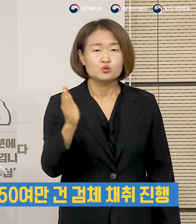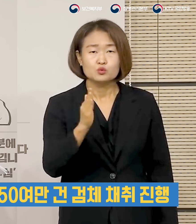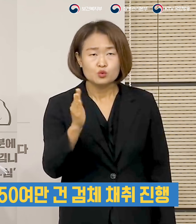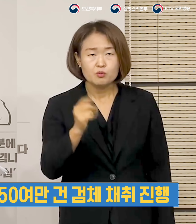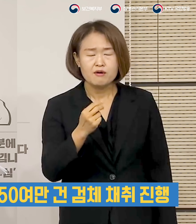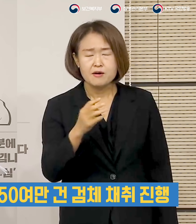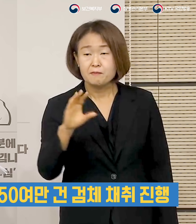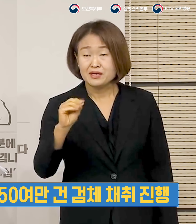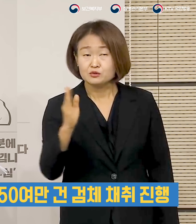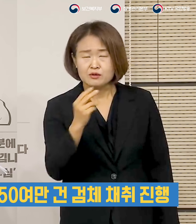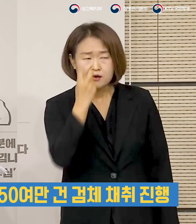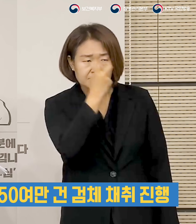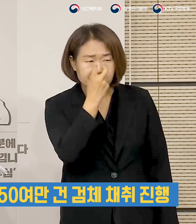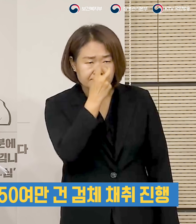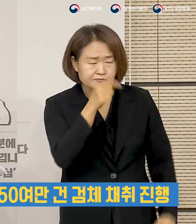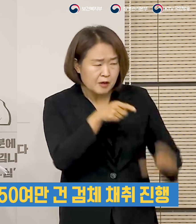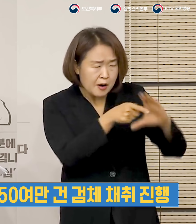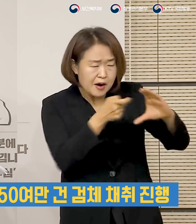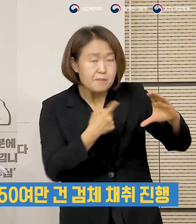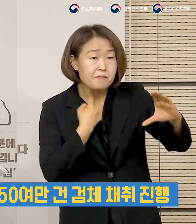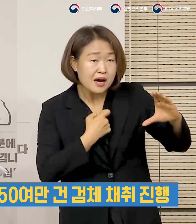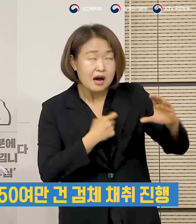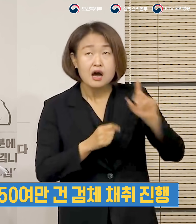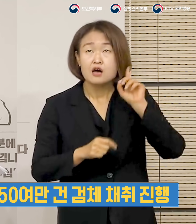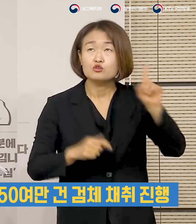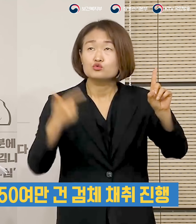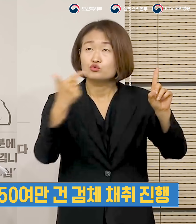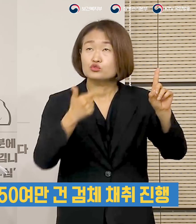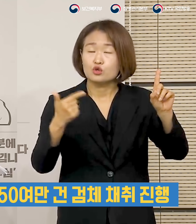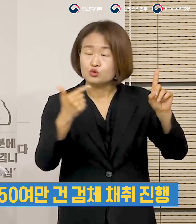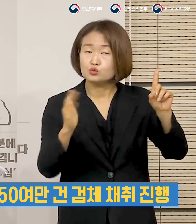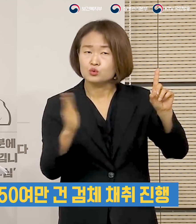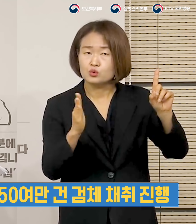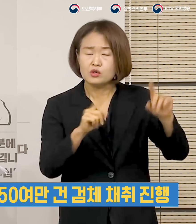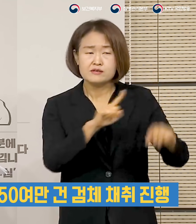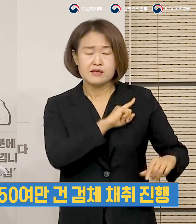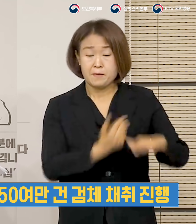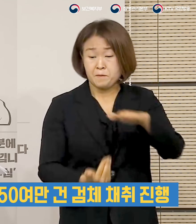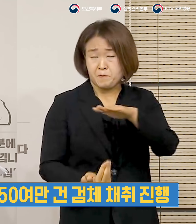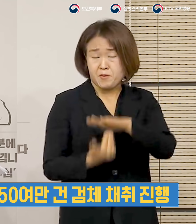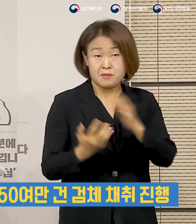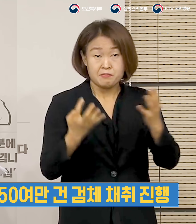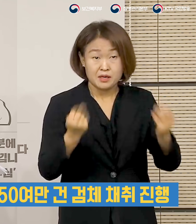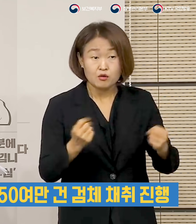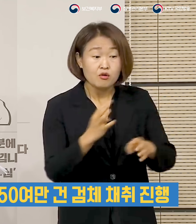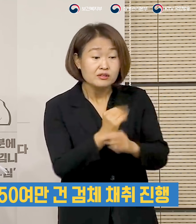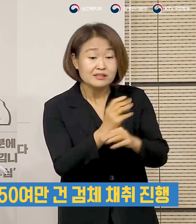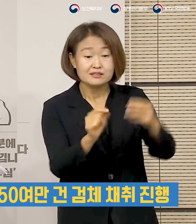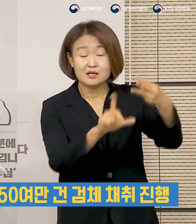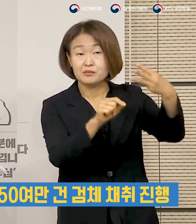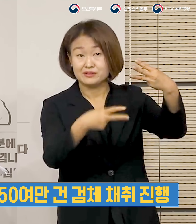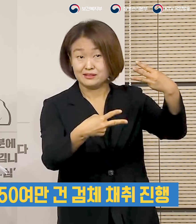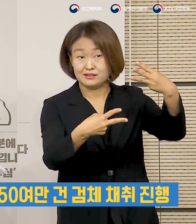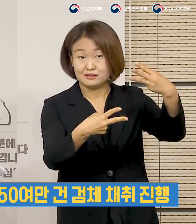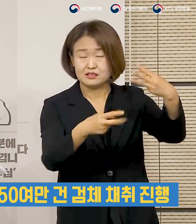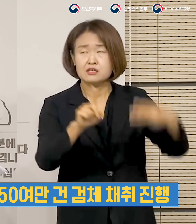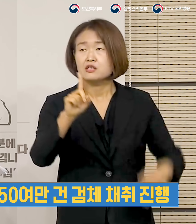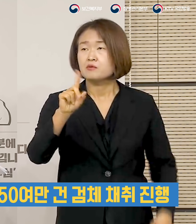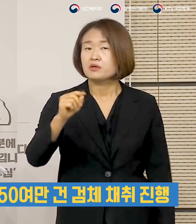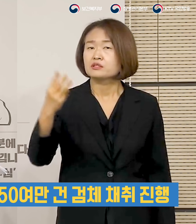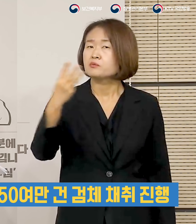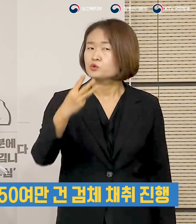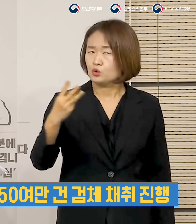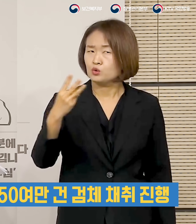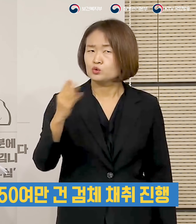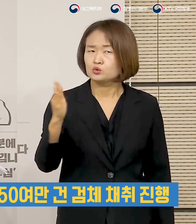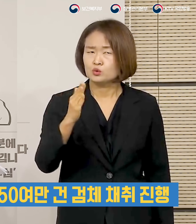검체 채취가 이루어졌으며 1일 평균 6천여 건, 가장 검사가 많았던 3월 2일에는 1만 3천여